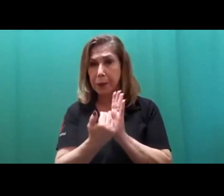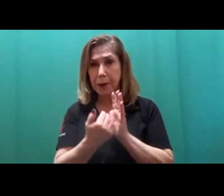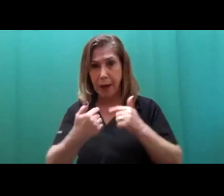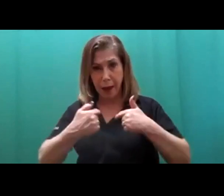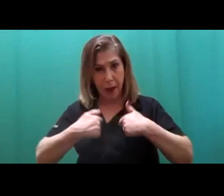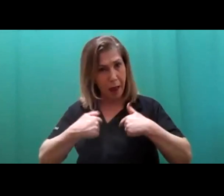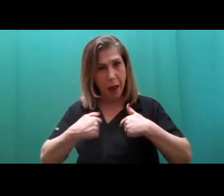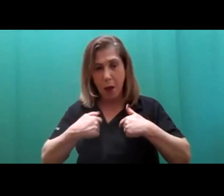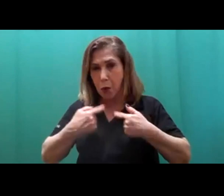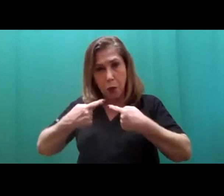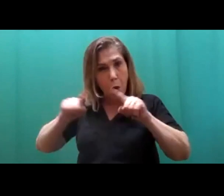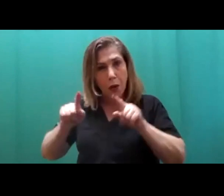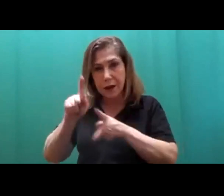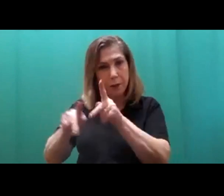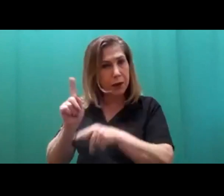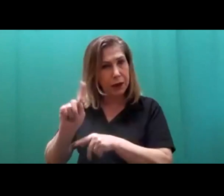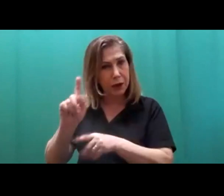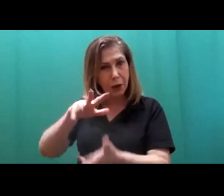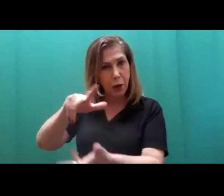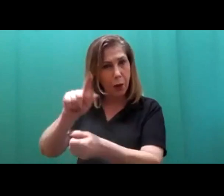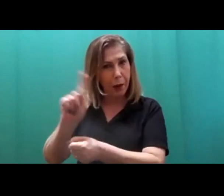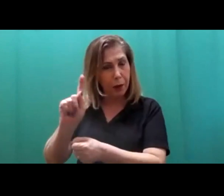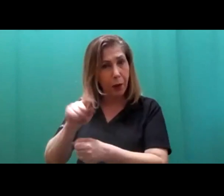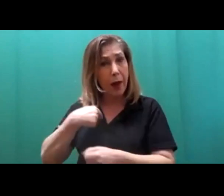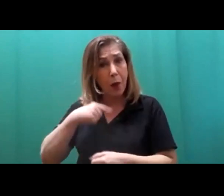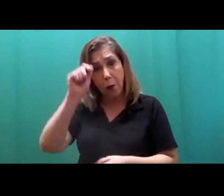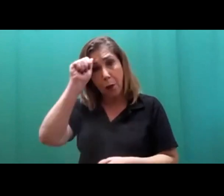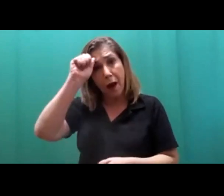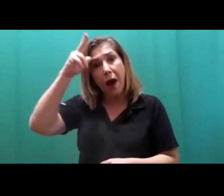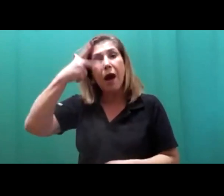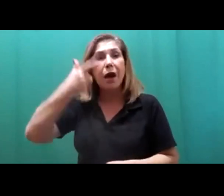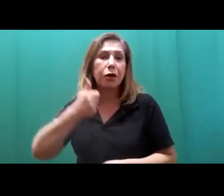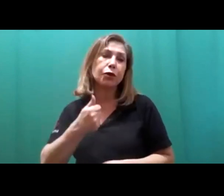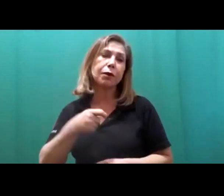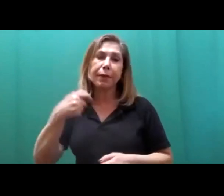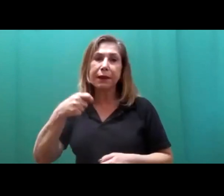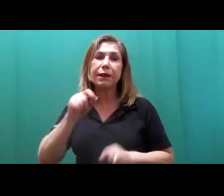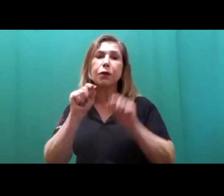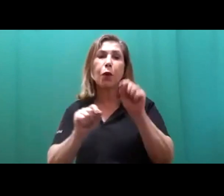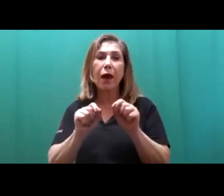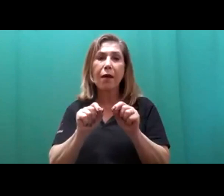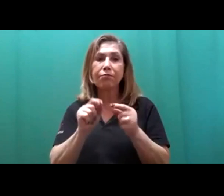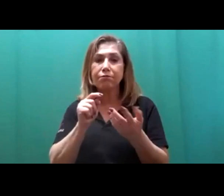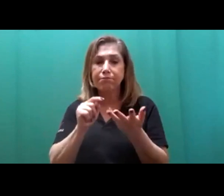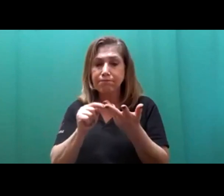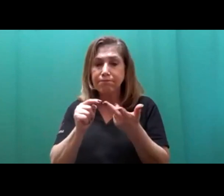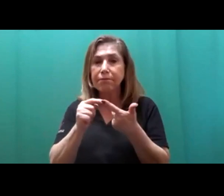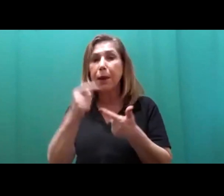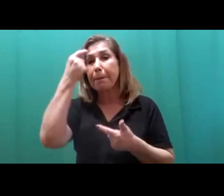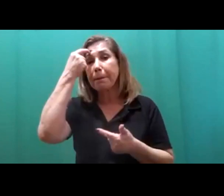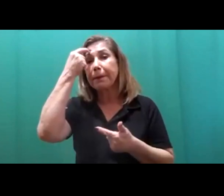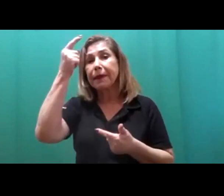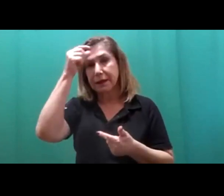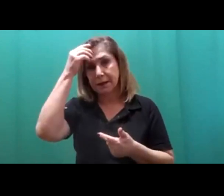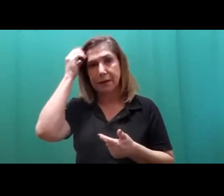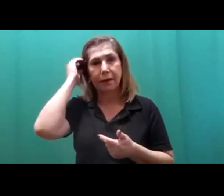contra políticas globais, eu só acho que elas precisam a partir de outros pontos de pensar. Então, a partir do momento